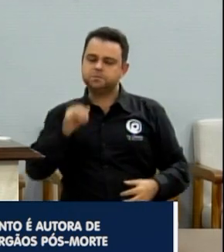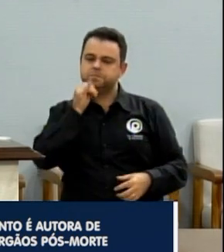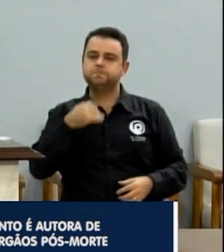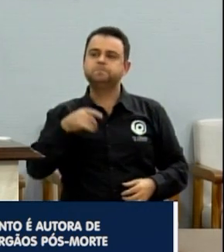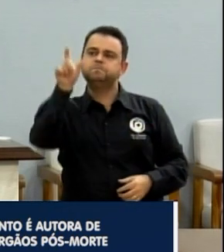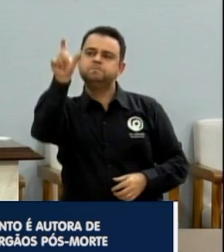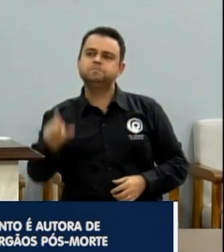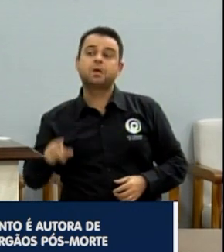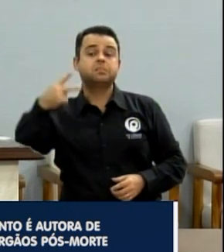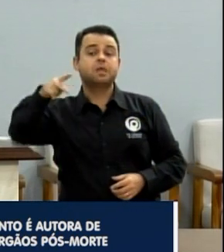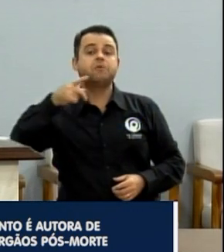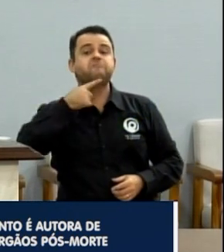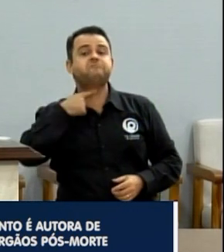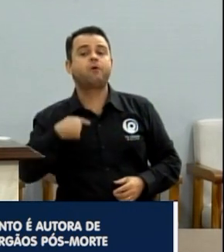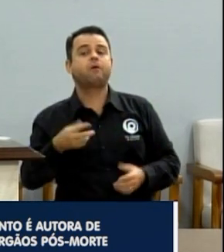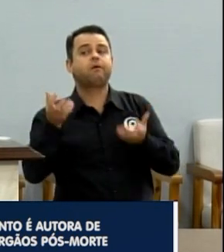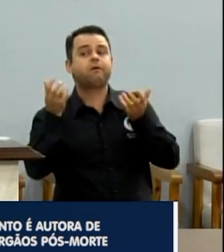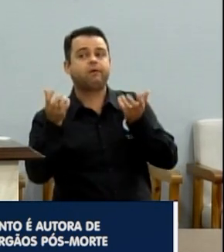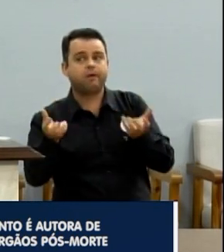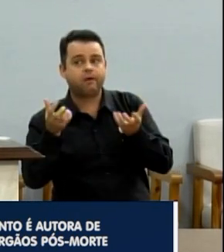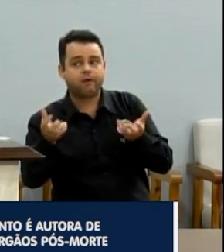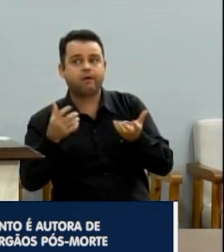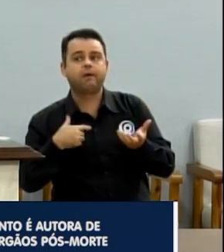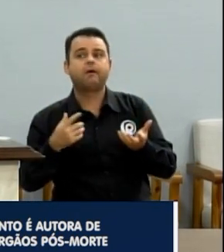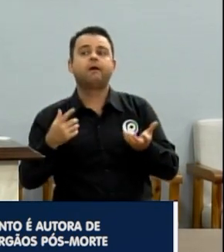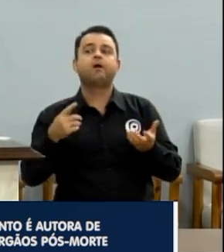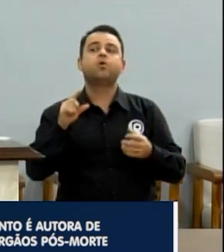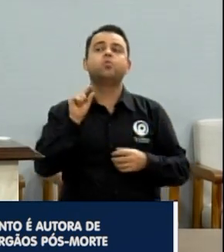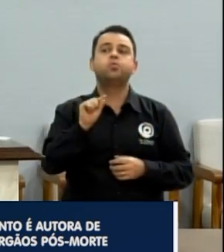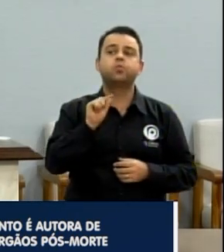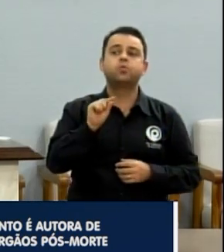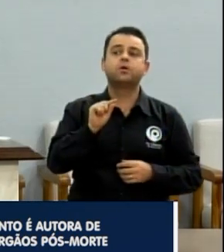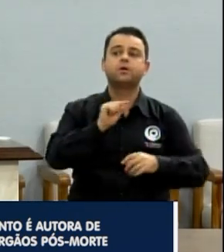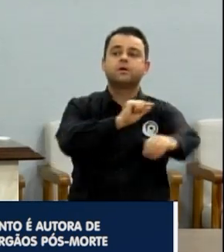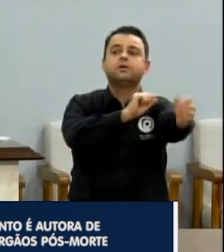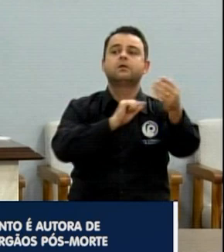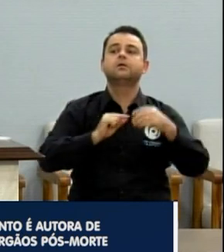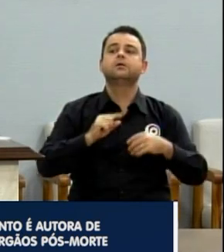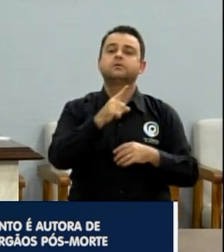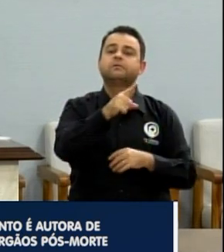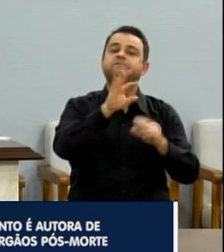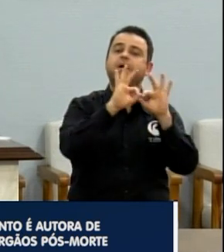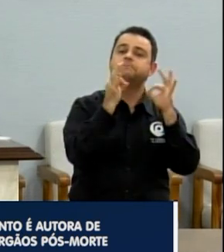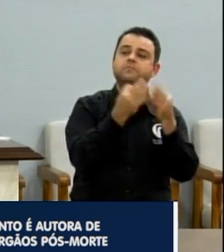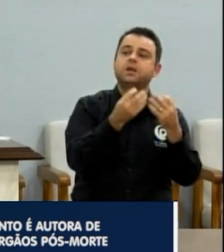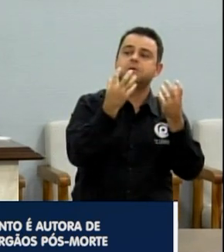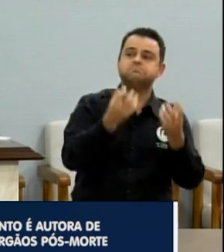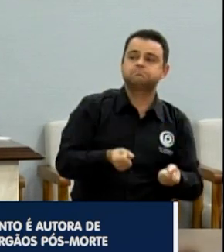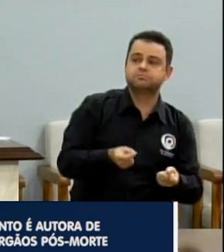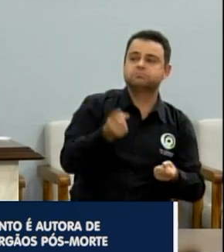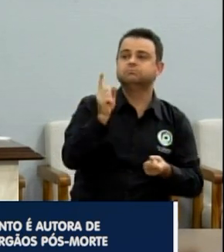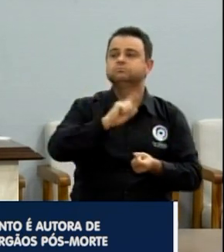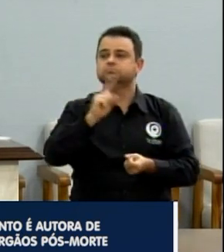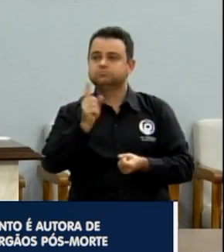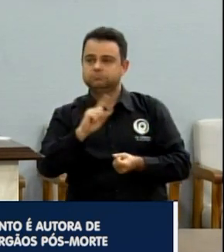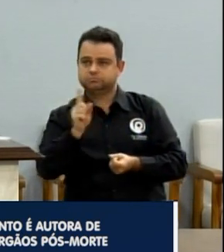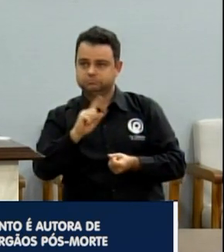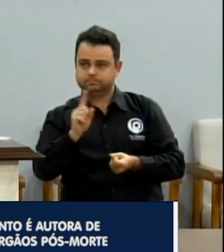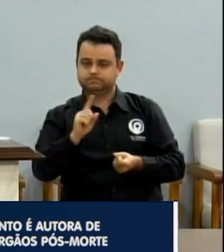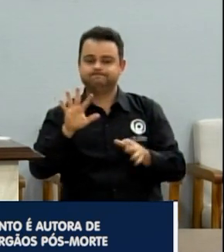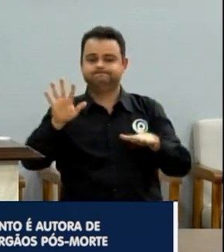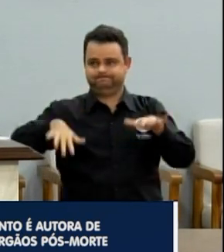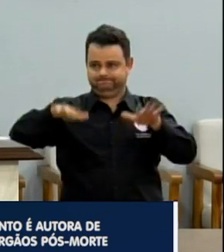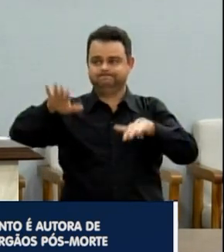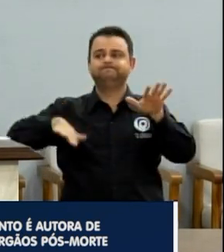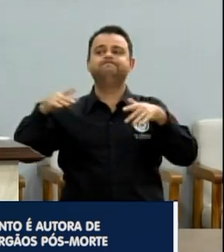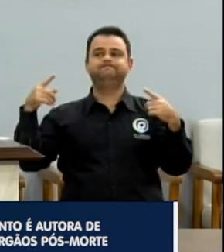a vontade do potencial doador, versus a exigência da autorização familiar, ou seja, a vontade de sua própria